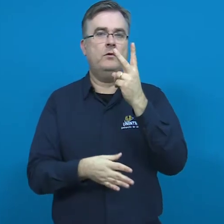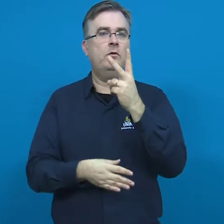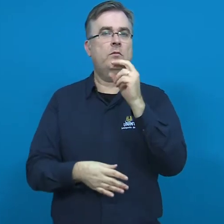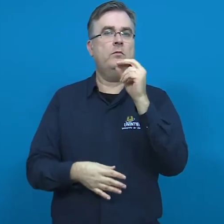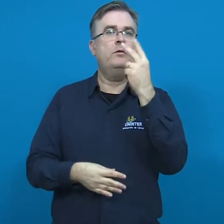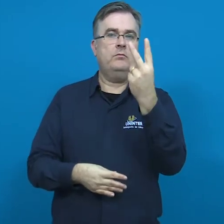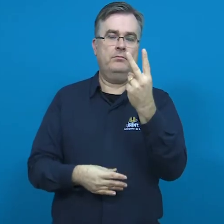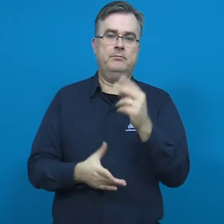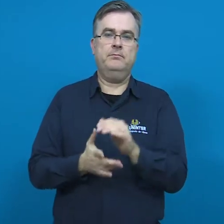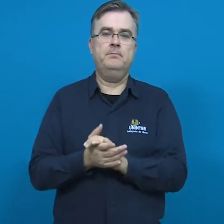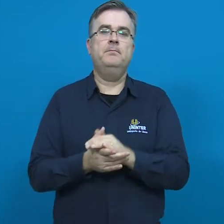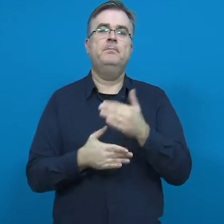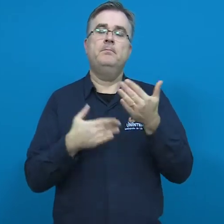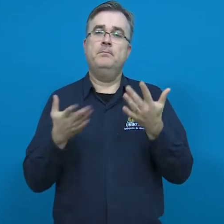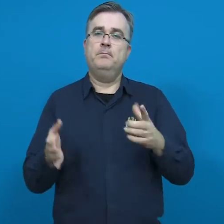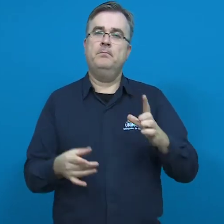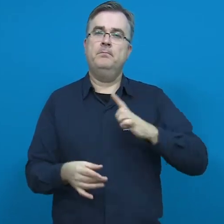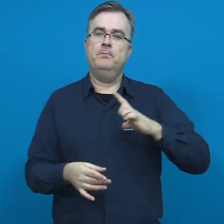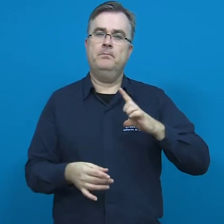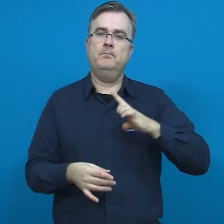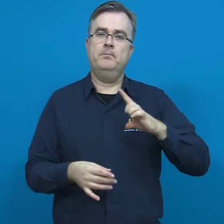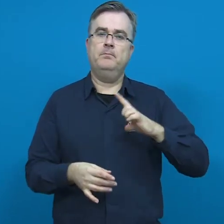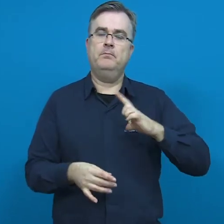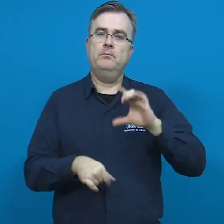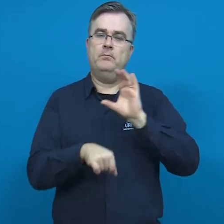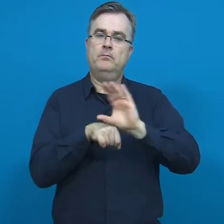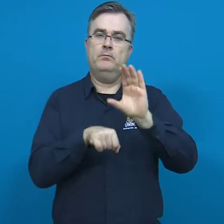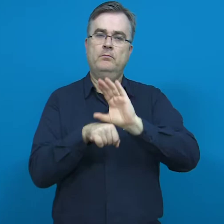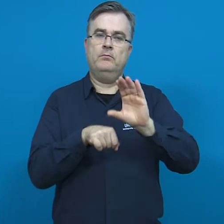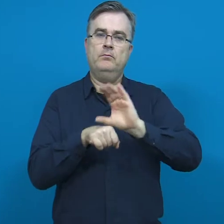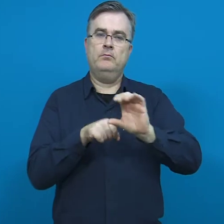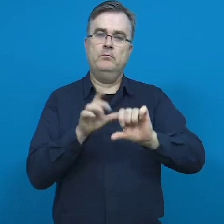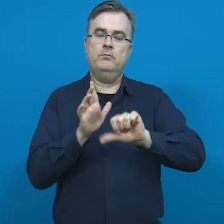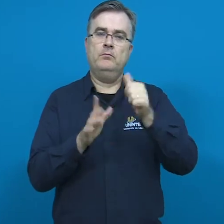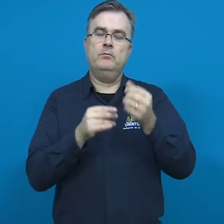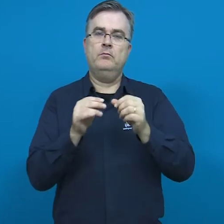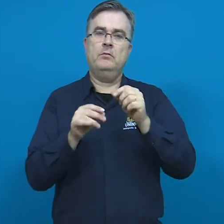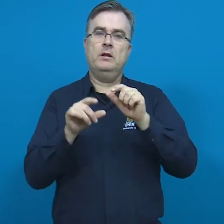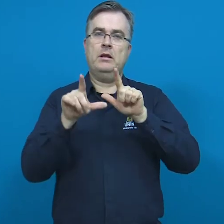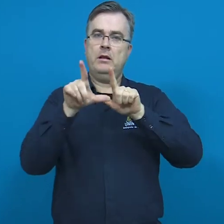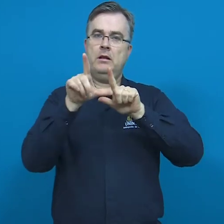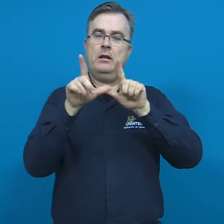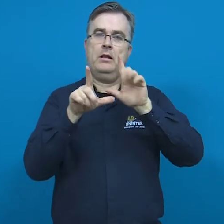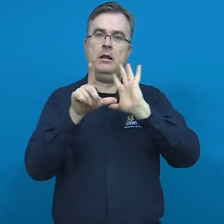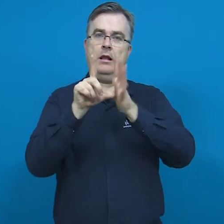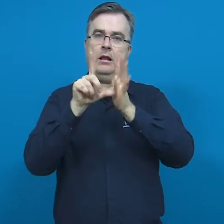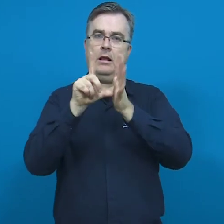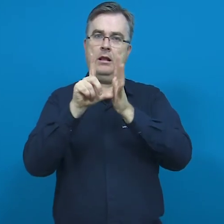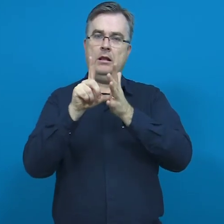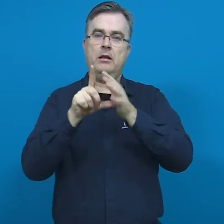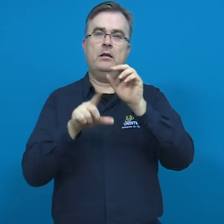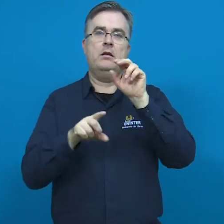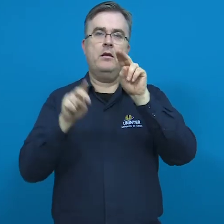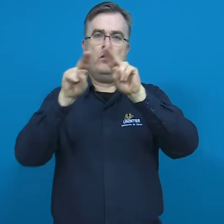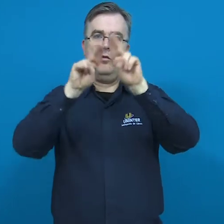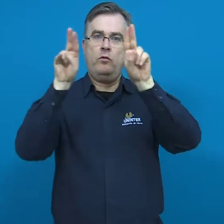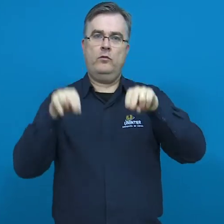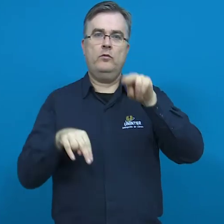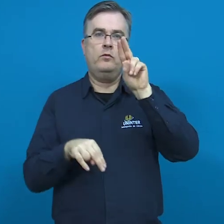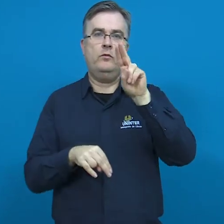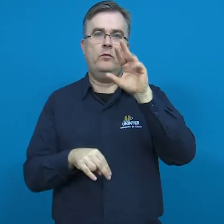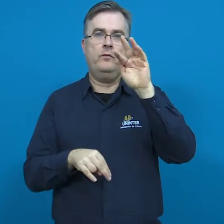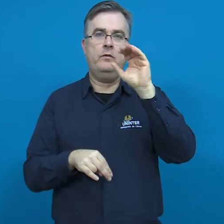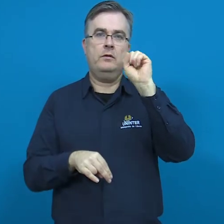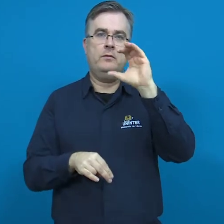em 2002. E aí teve o primeiro curso de Letras Libras pela UFSC.